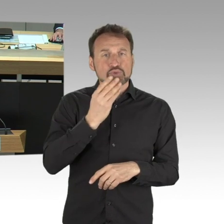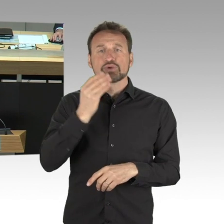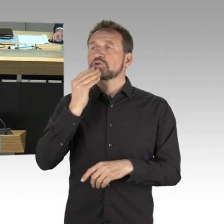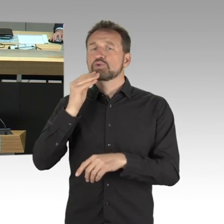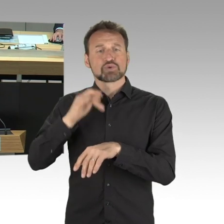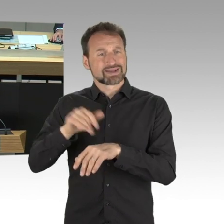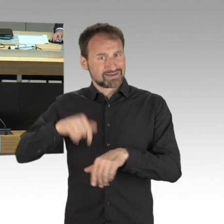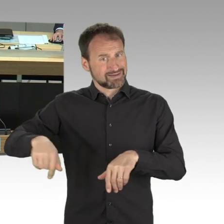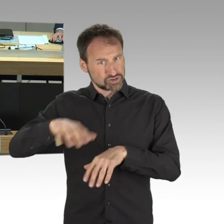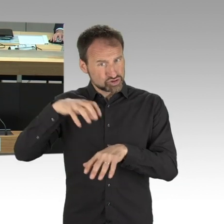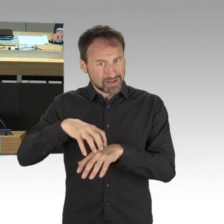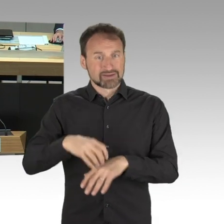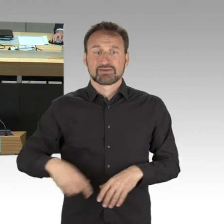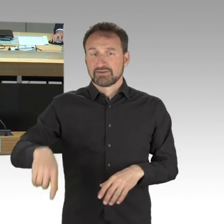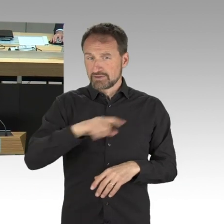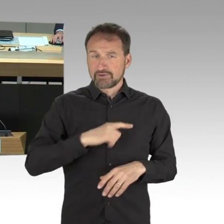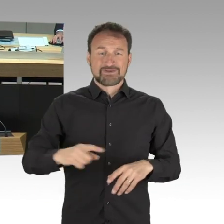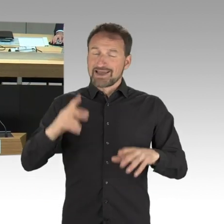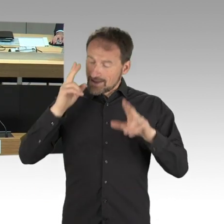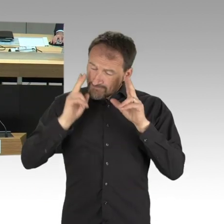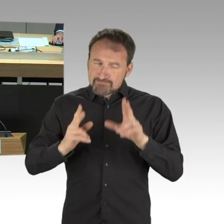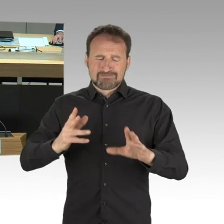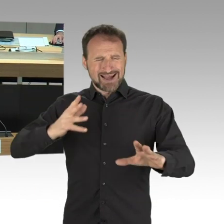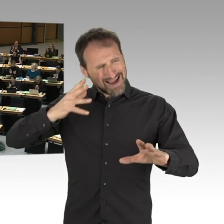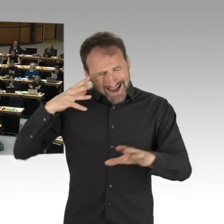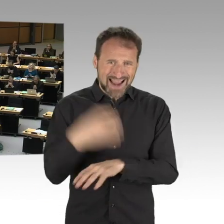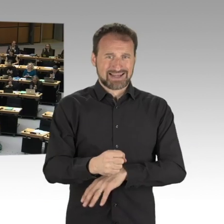wieder gegen jeden Antisemitismus. Vielen Dank.